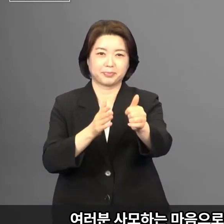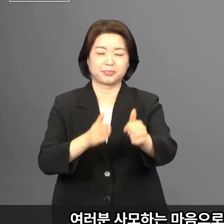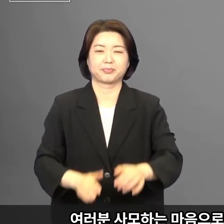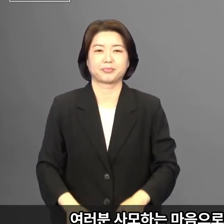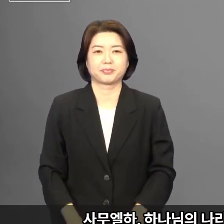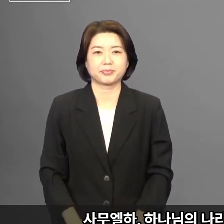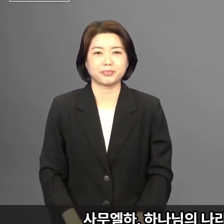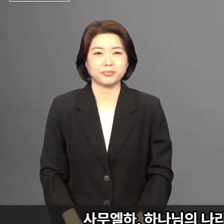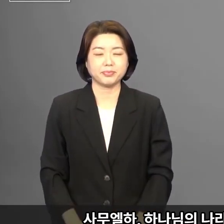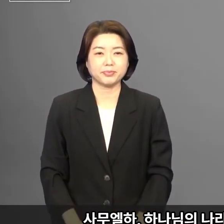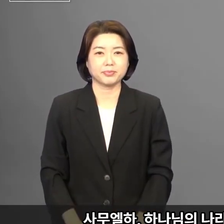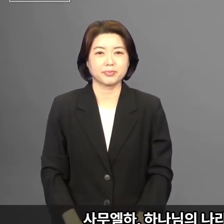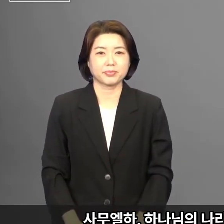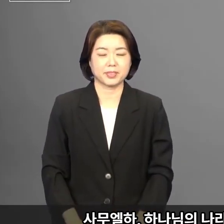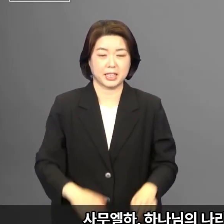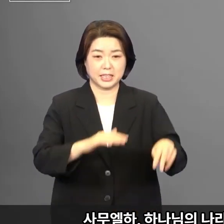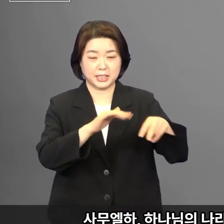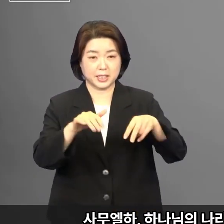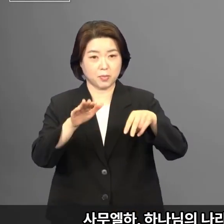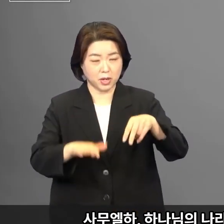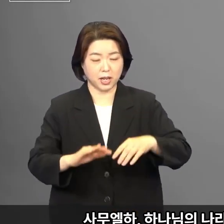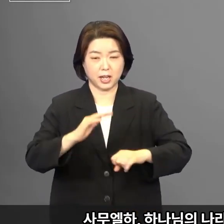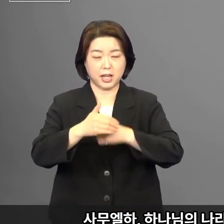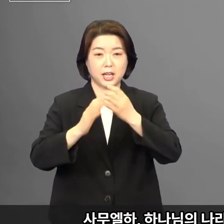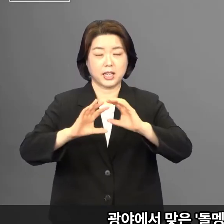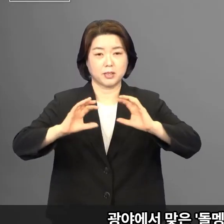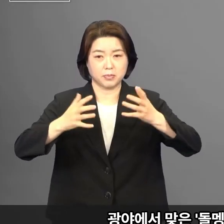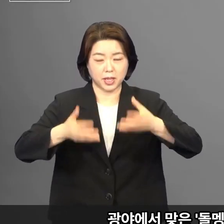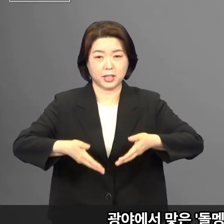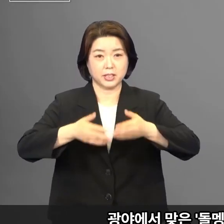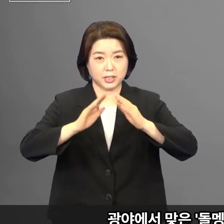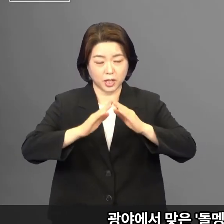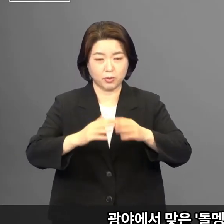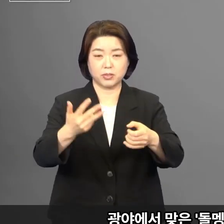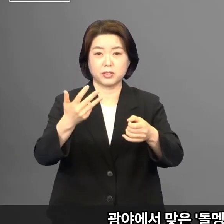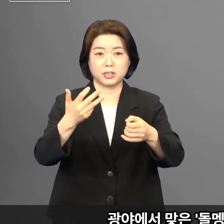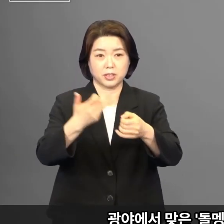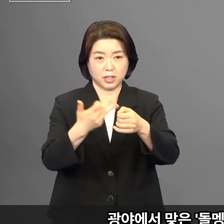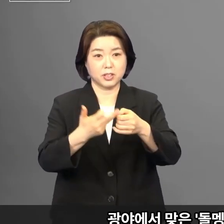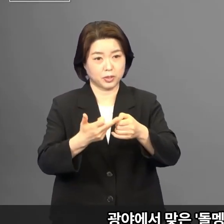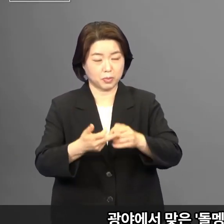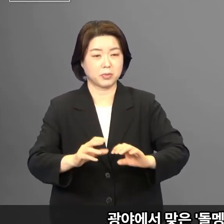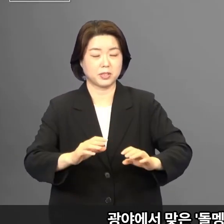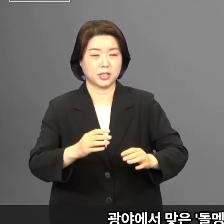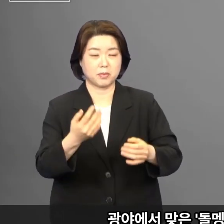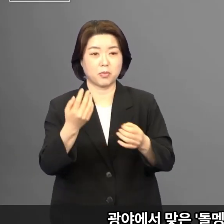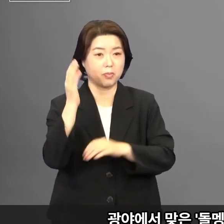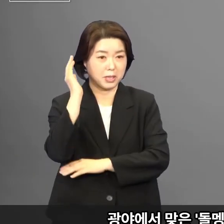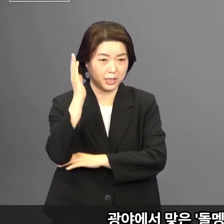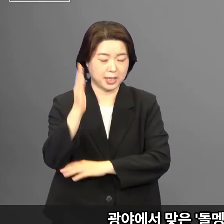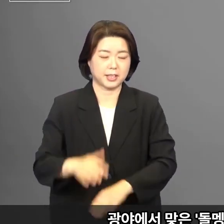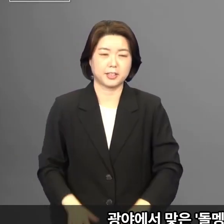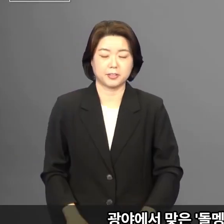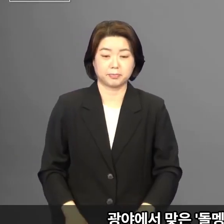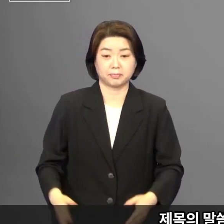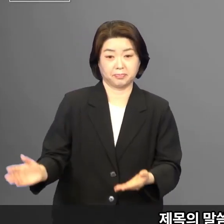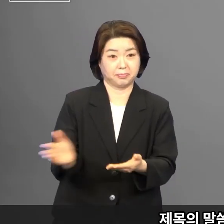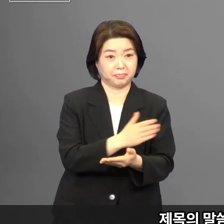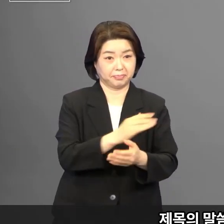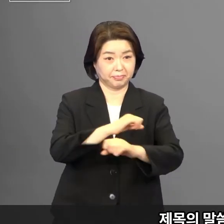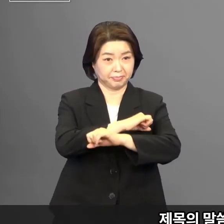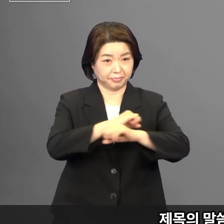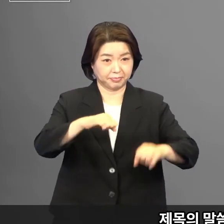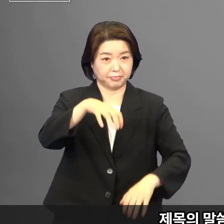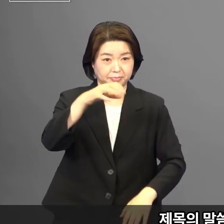감사하겠습니다. 사무엘 하나님의 나라를 세우는 사람 18번째입니다. 광야에서 맞은 돌멩이가 디딤돌이 되어 라는